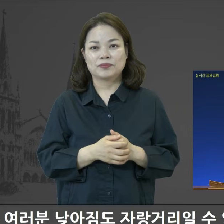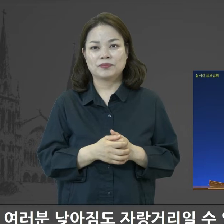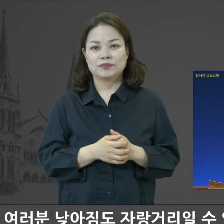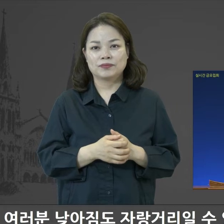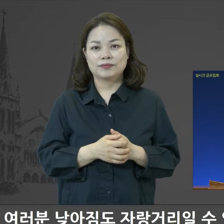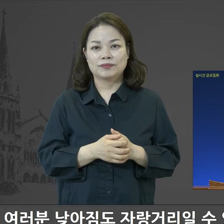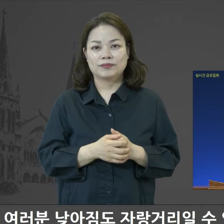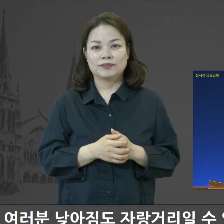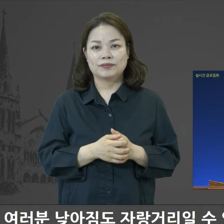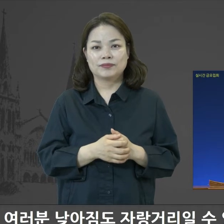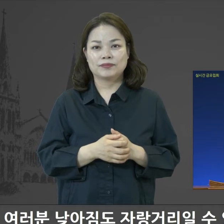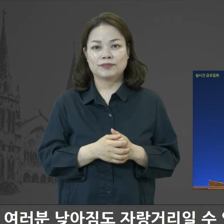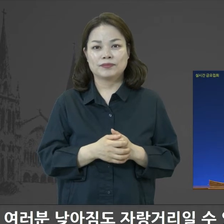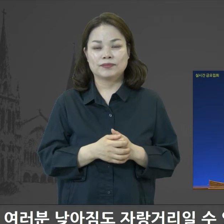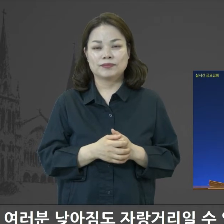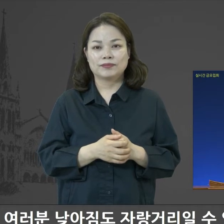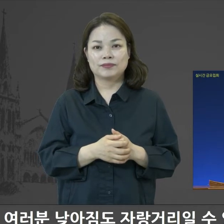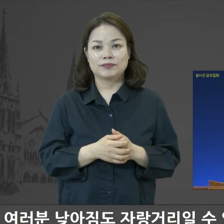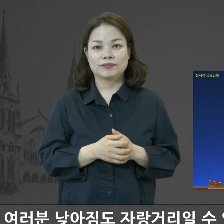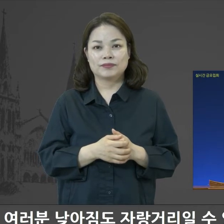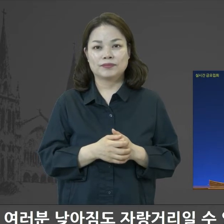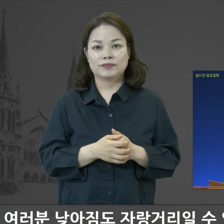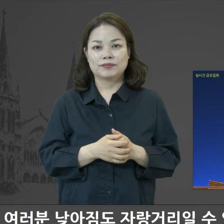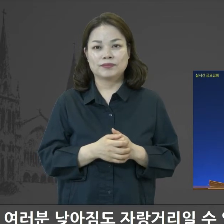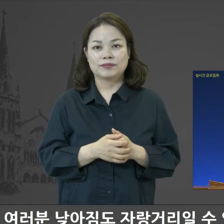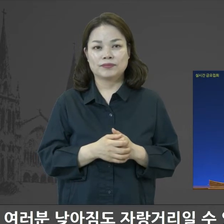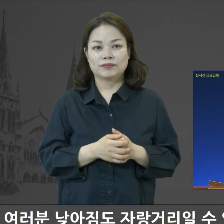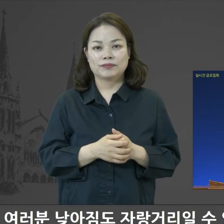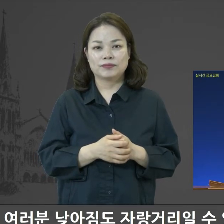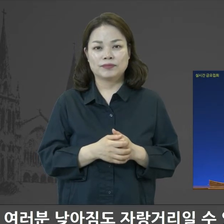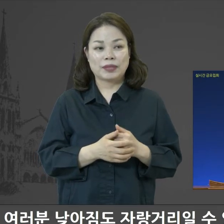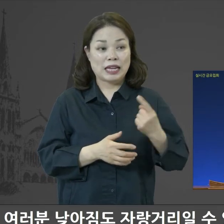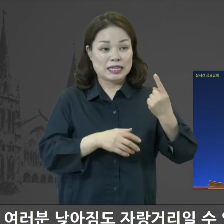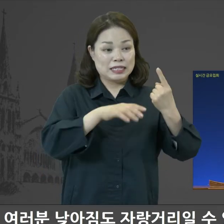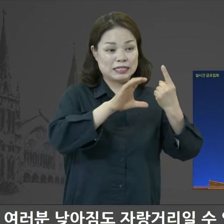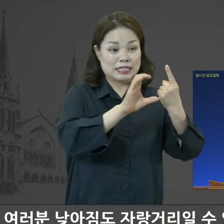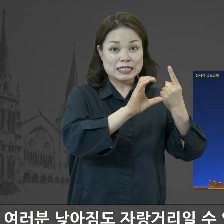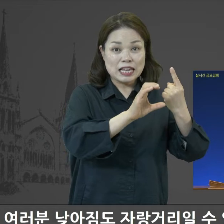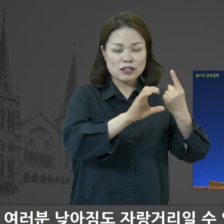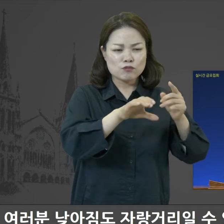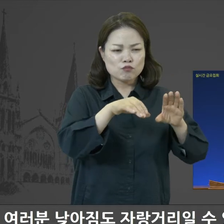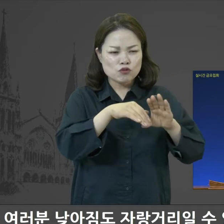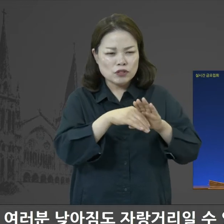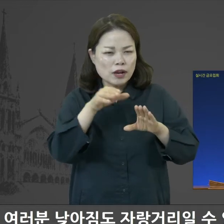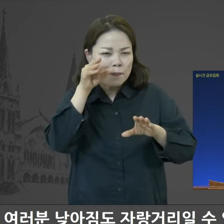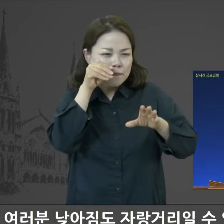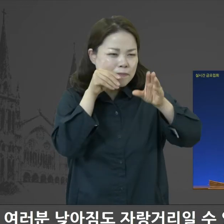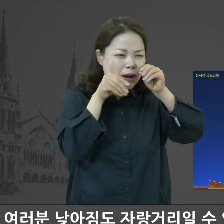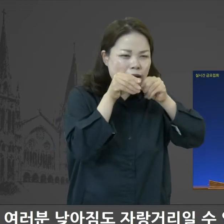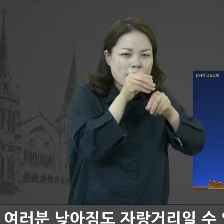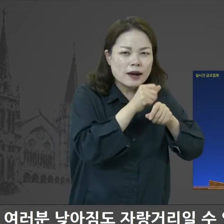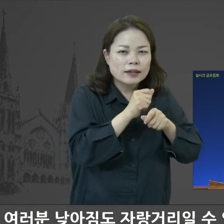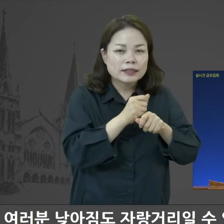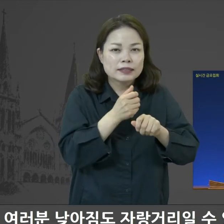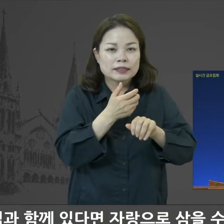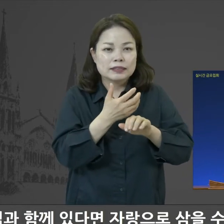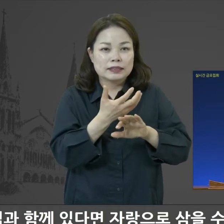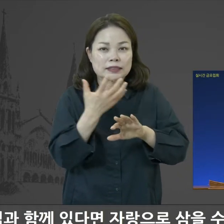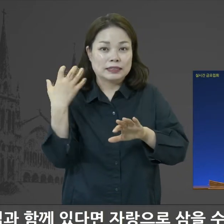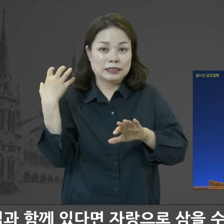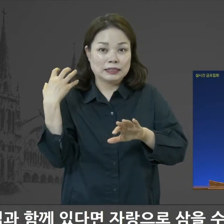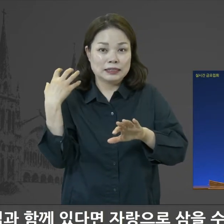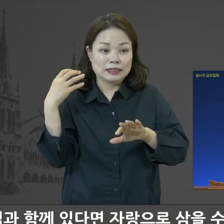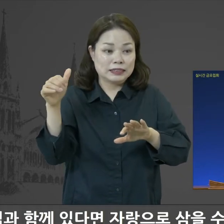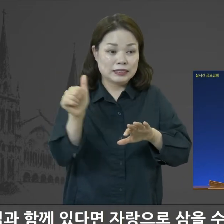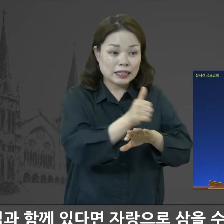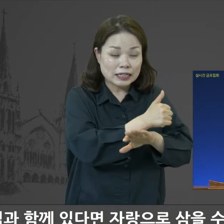제가 이제 이 1세기 문화를 학습하느라고 여러 군데를 좀 다닌 경험이